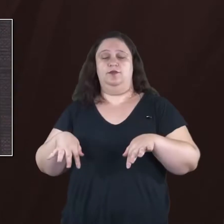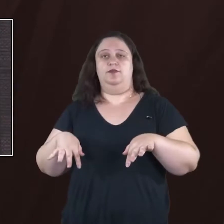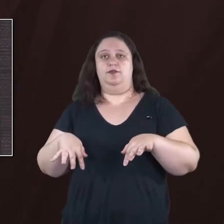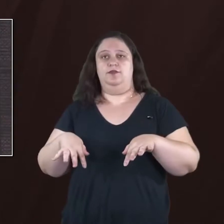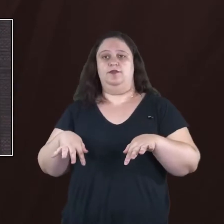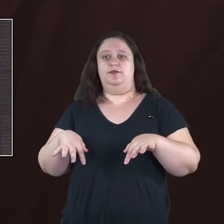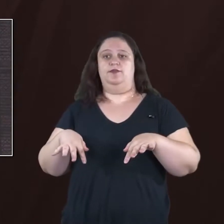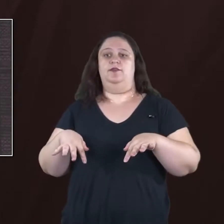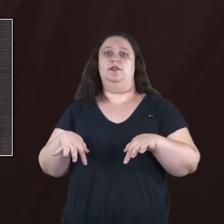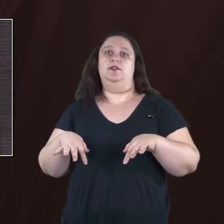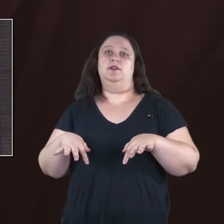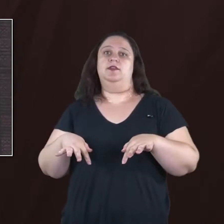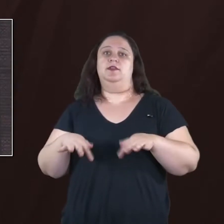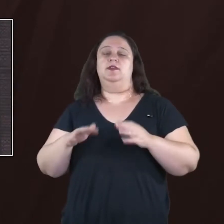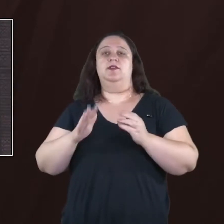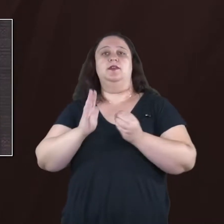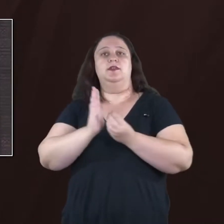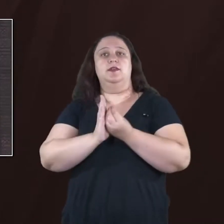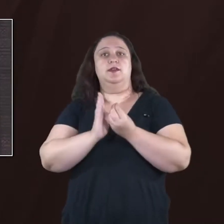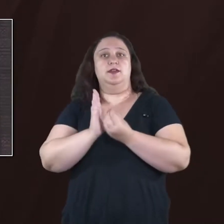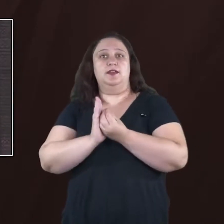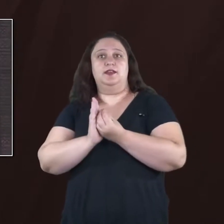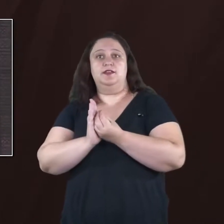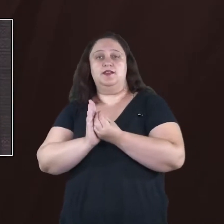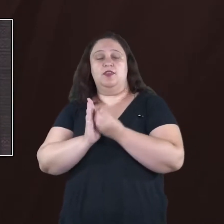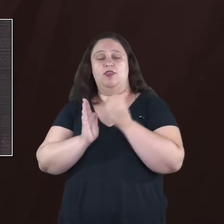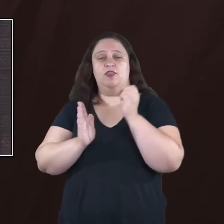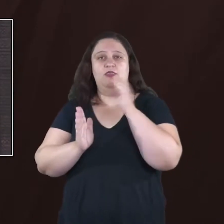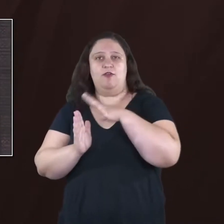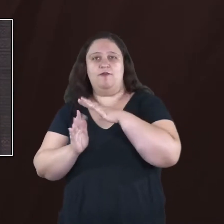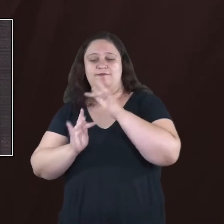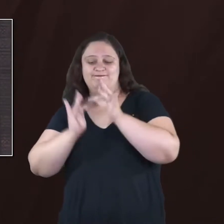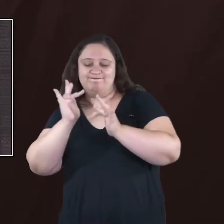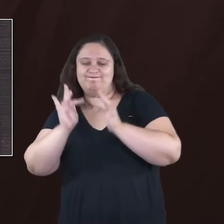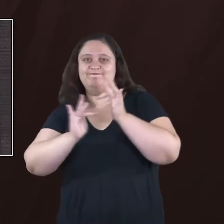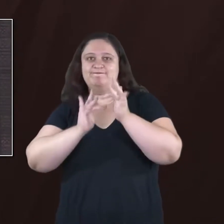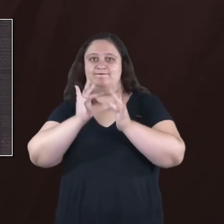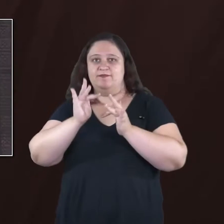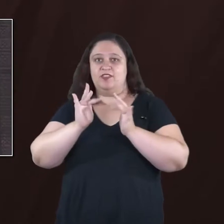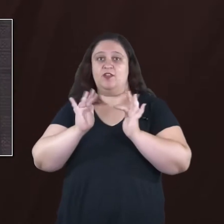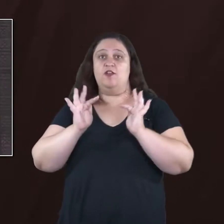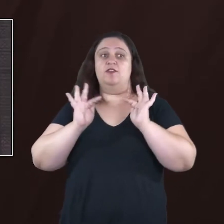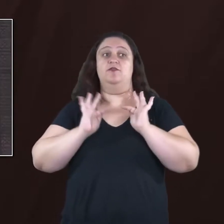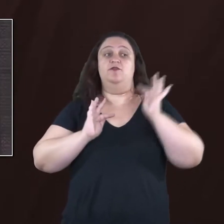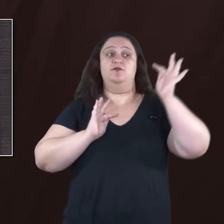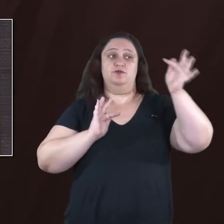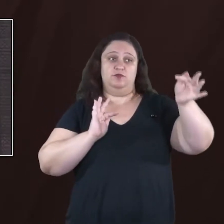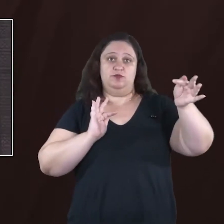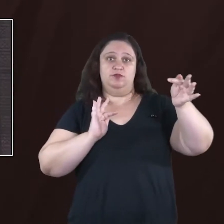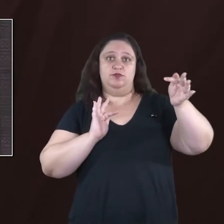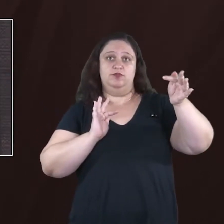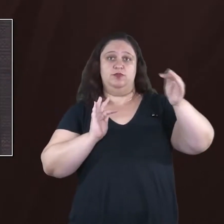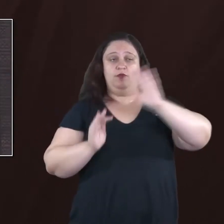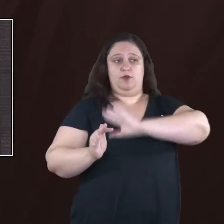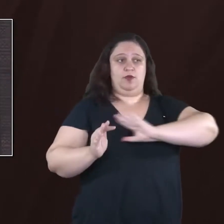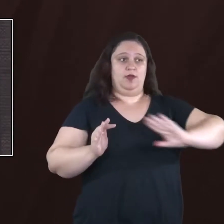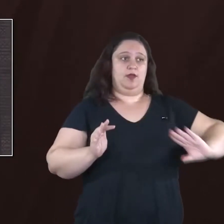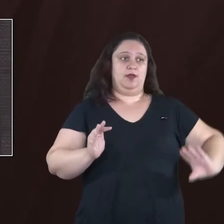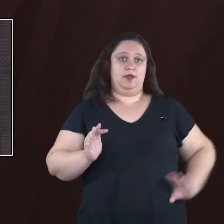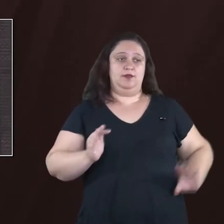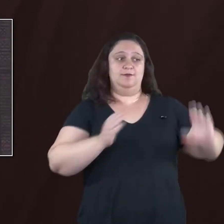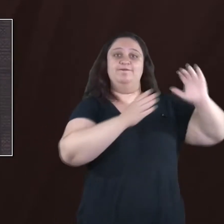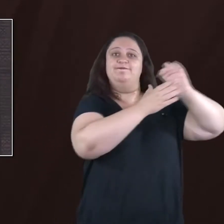igreja sendo uma igreja gloriosa, uma noiva para casar-se com Cristo nas bodas do Cordeiro